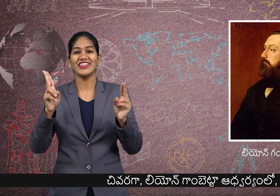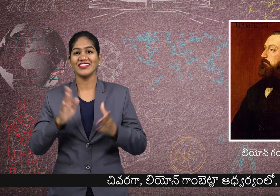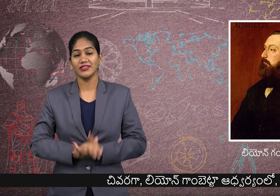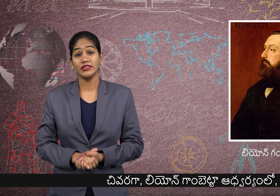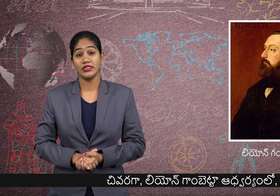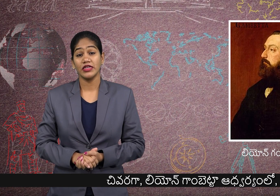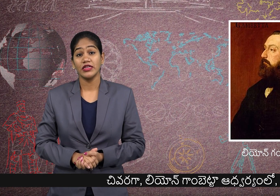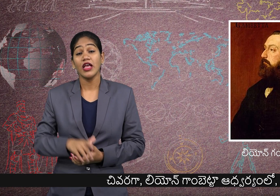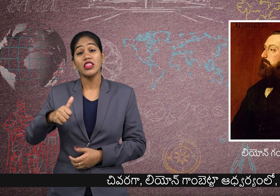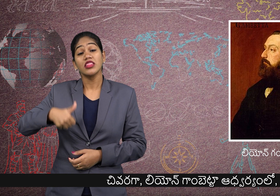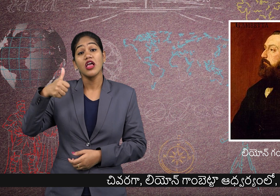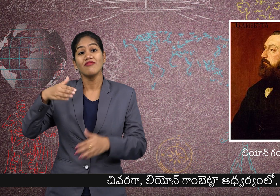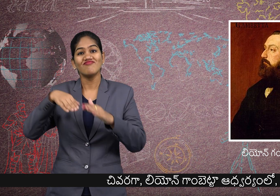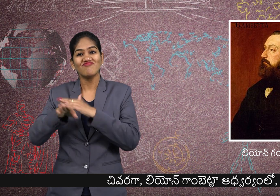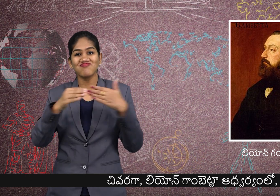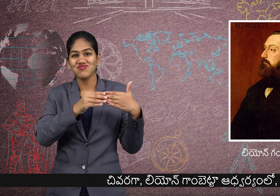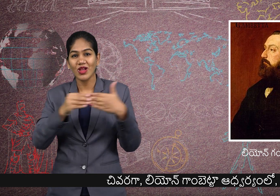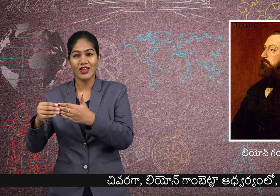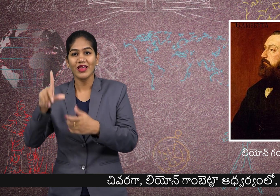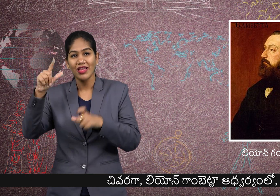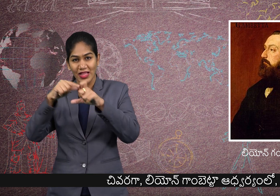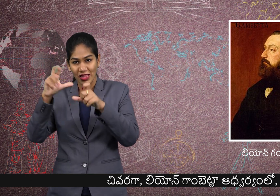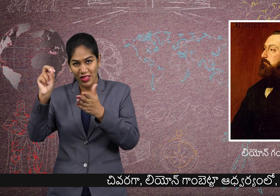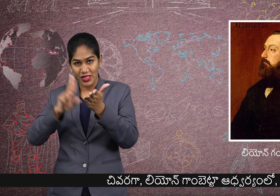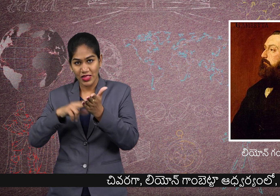చివరగా లియోన్ గాంబెట్టా ఆధ్వర్యంలో